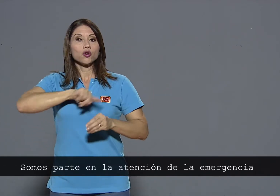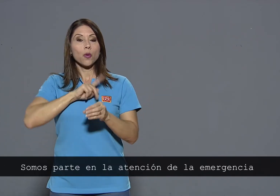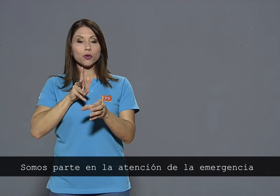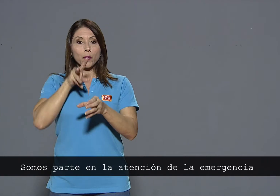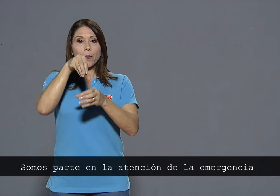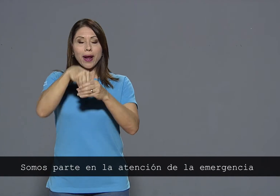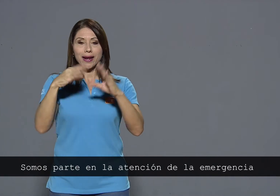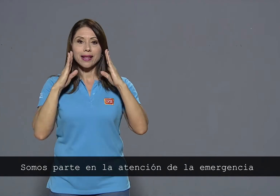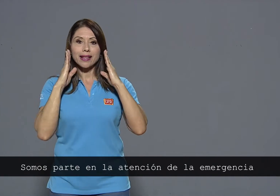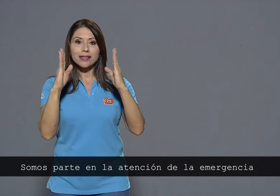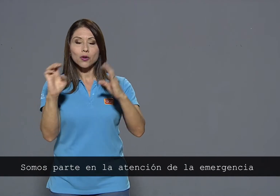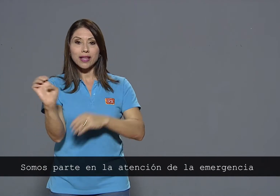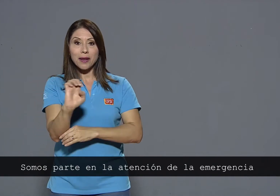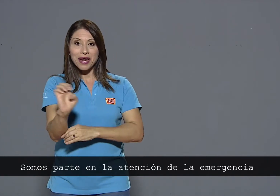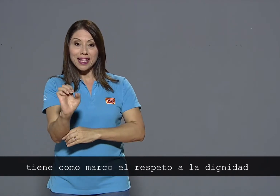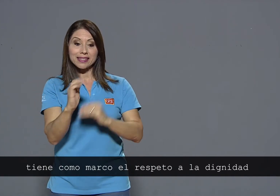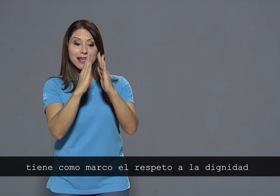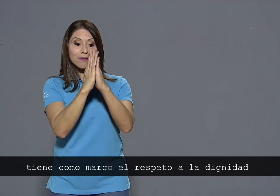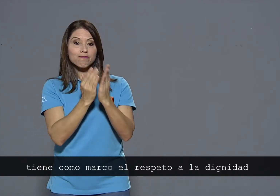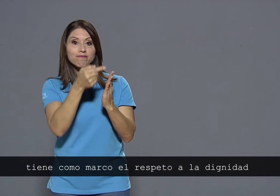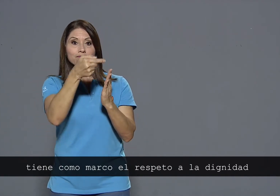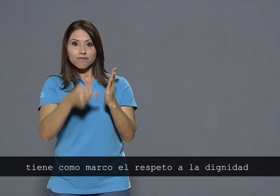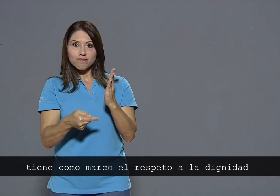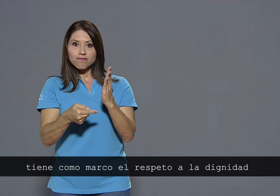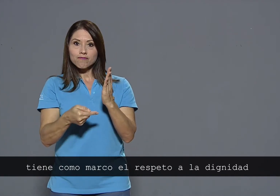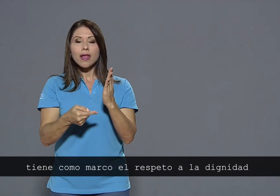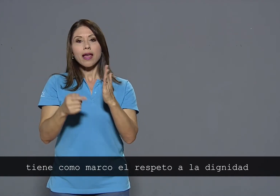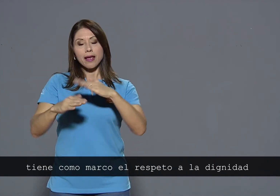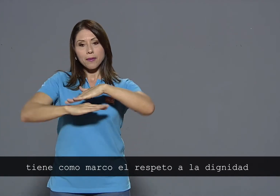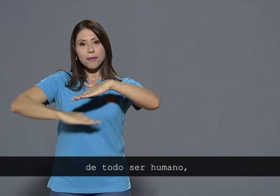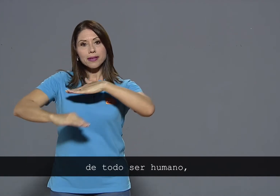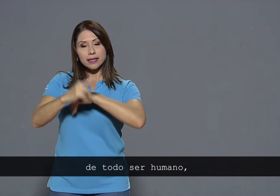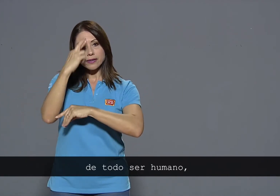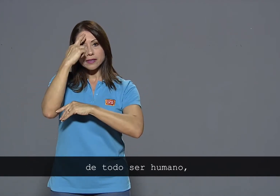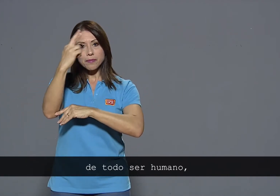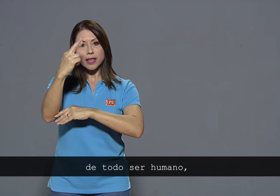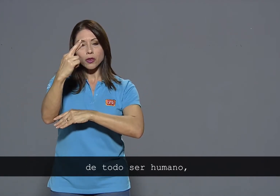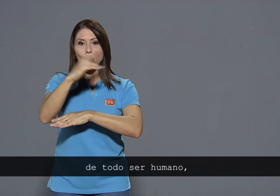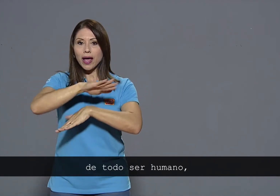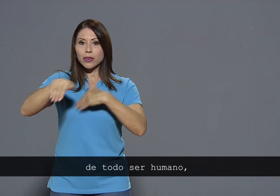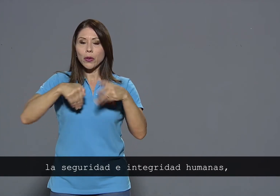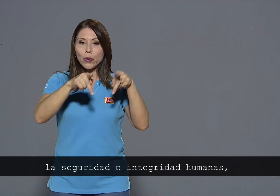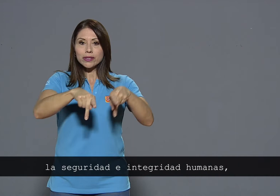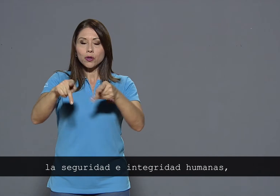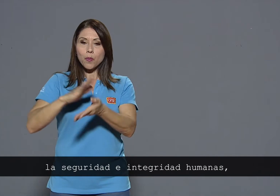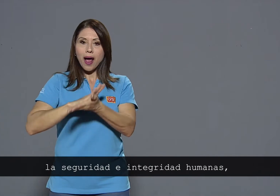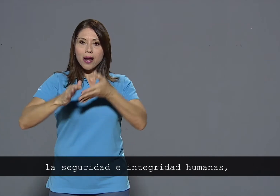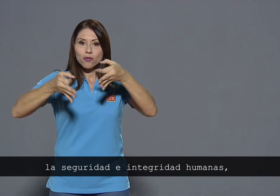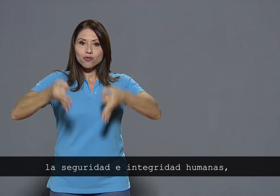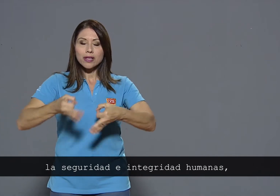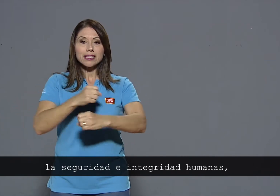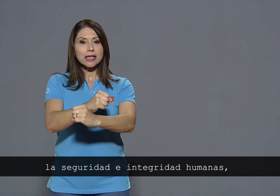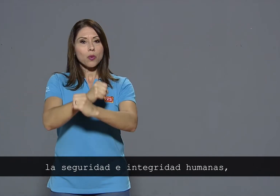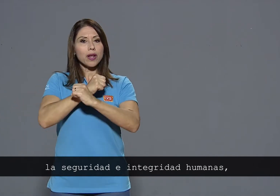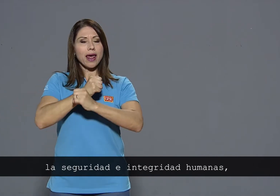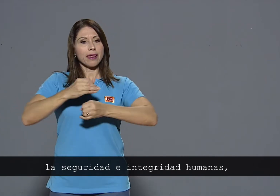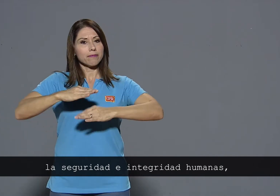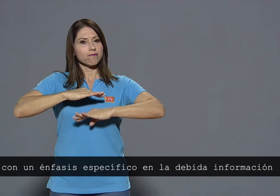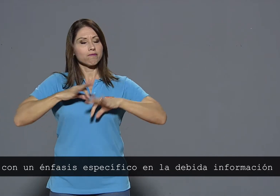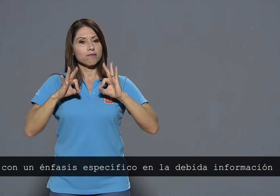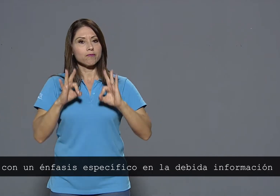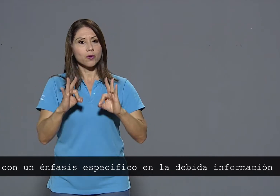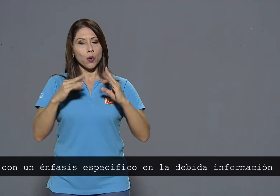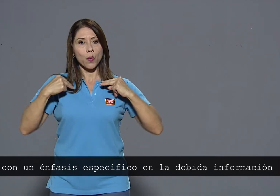Somos Parte en la Atención de la Emergencia tiene como marco el respeto a la dignidad de todo ser humano, la seguridad e integridad